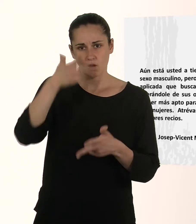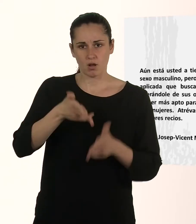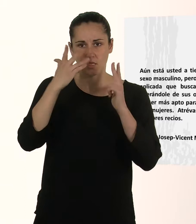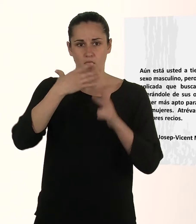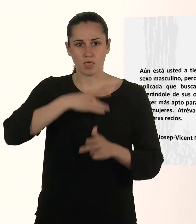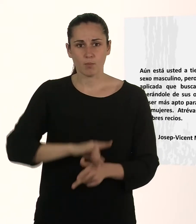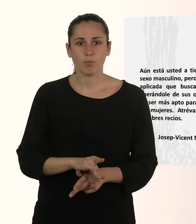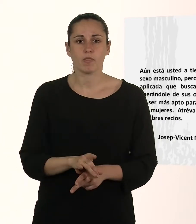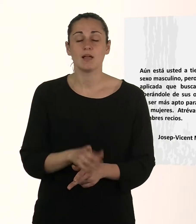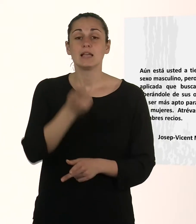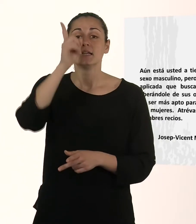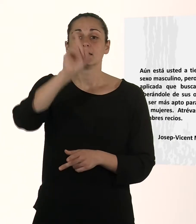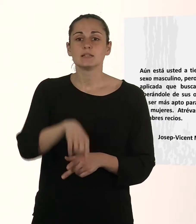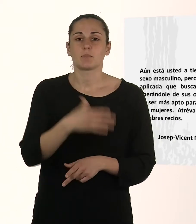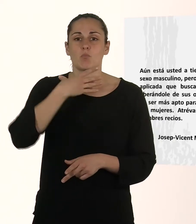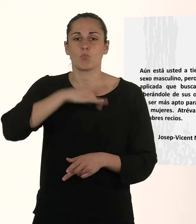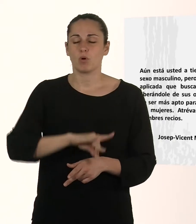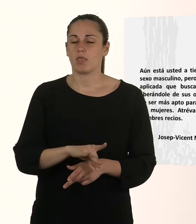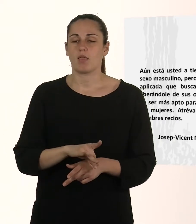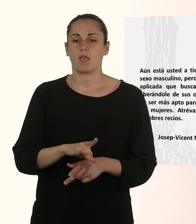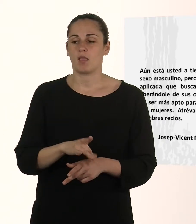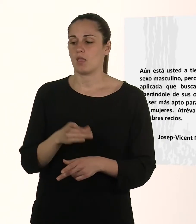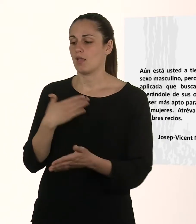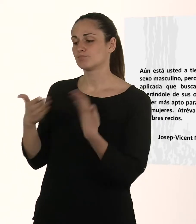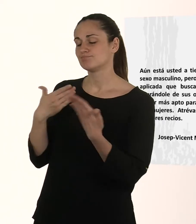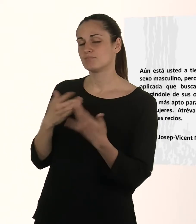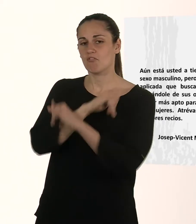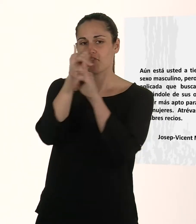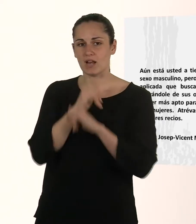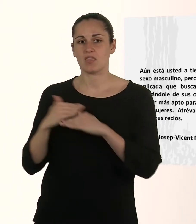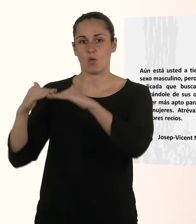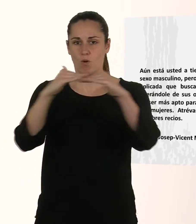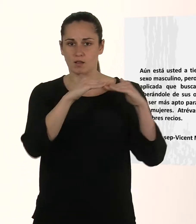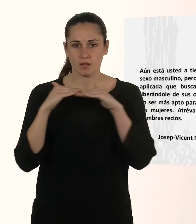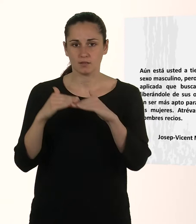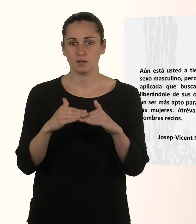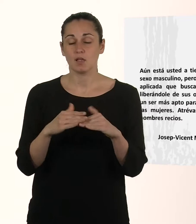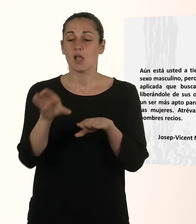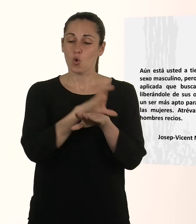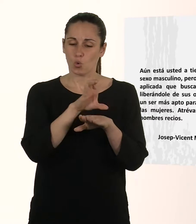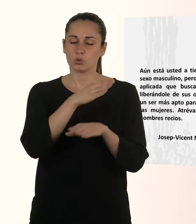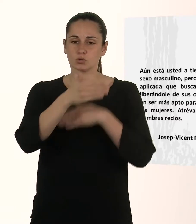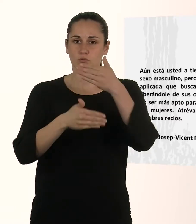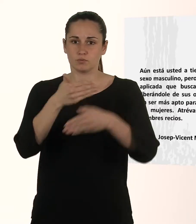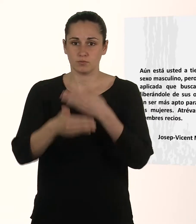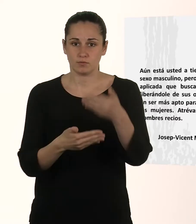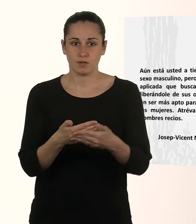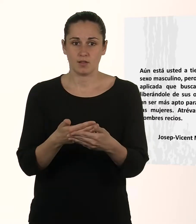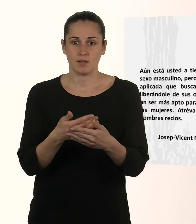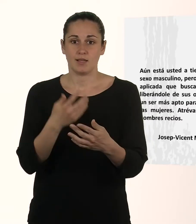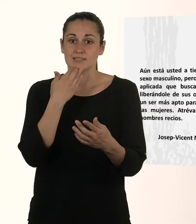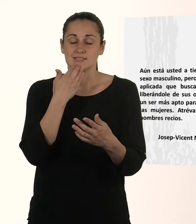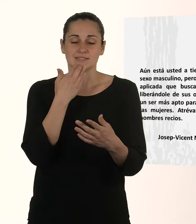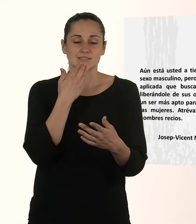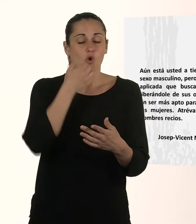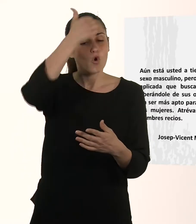y un trato feliz, igualitario con las mujeres. Atrévase a seguir este curso, es solo para hombres recios, ¿eh? Veis